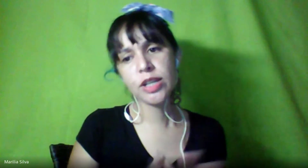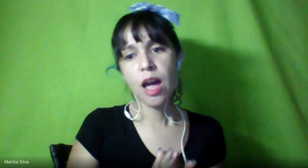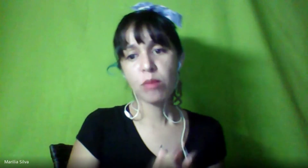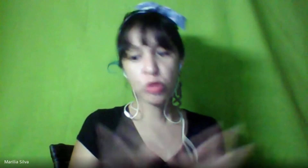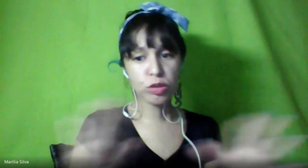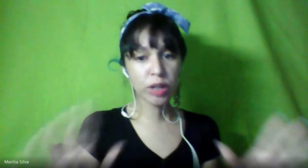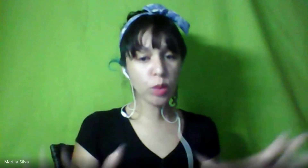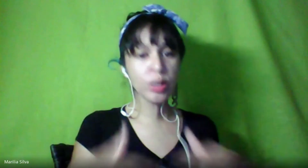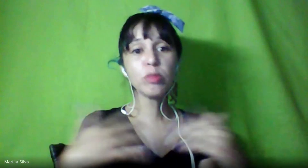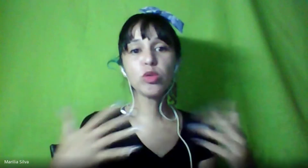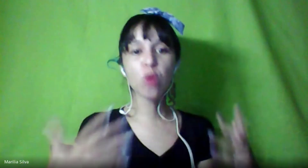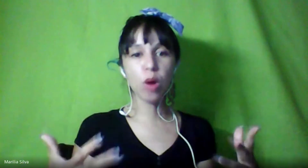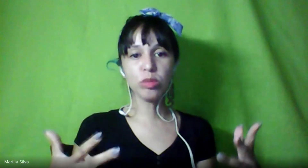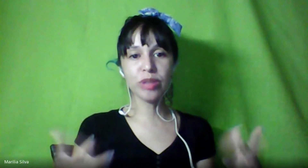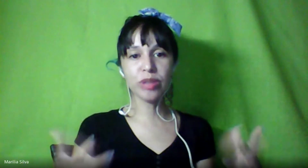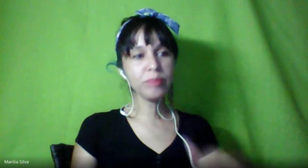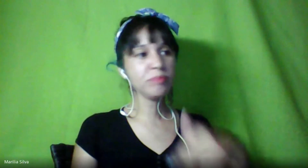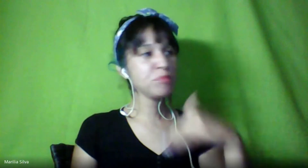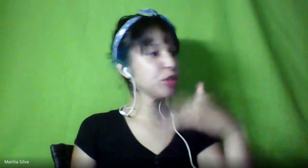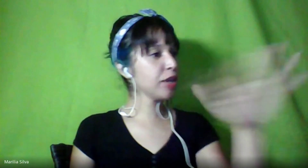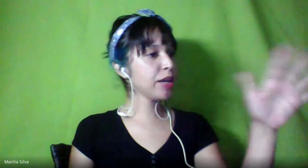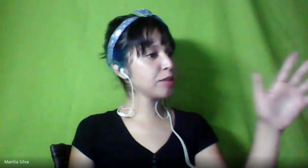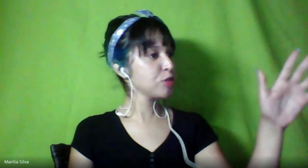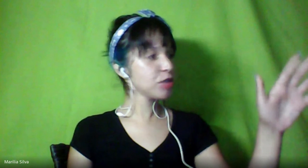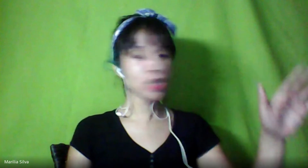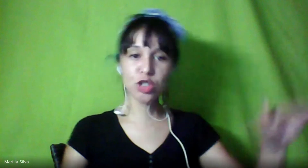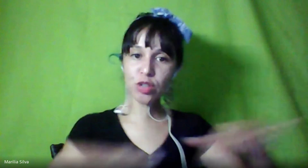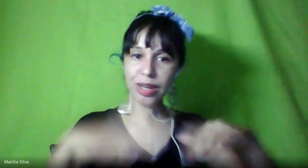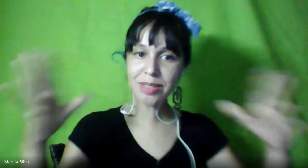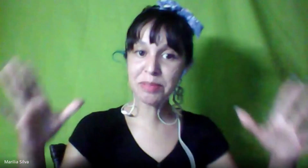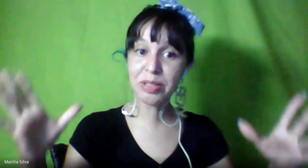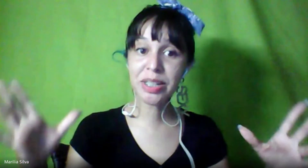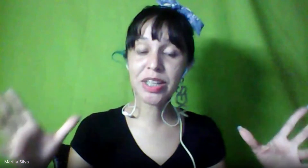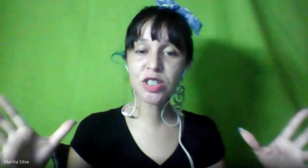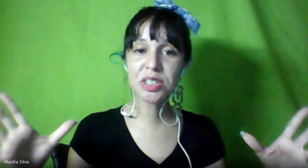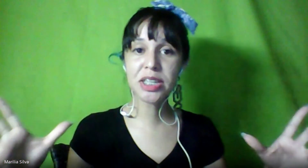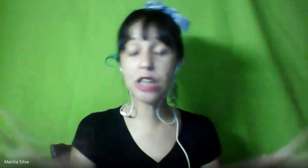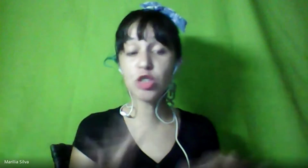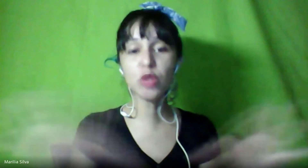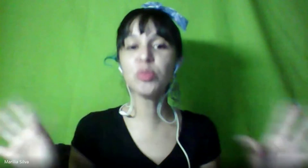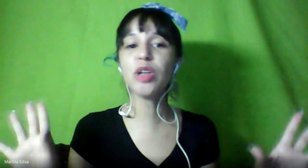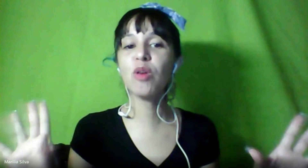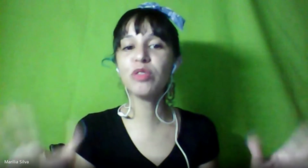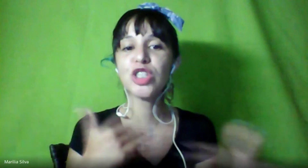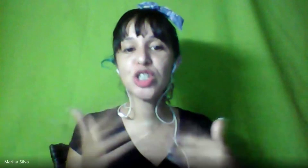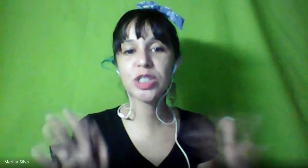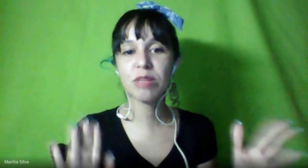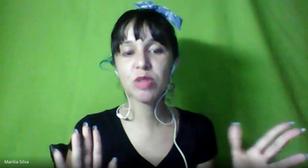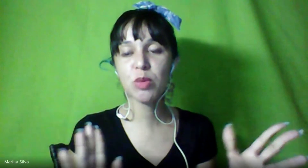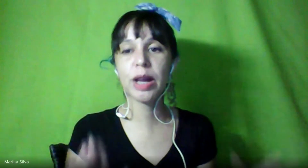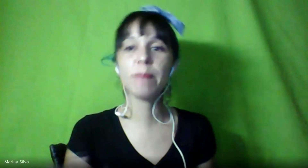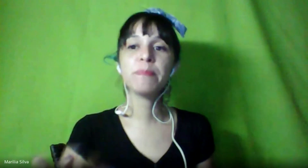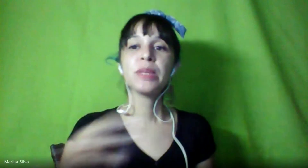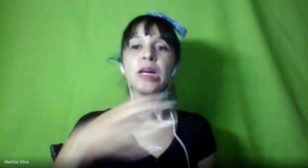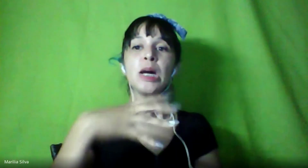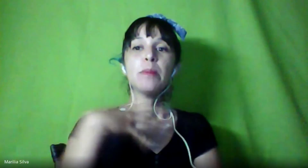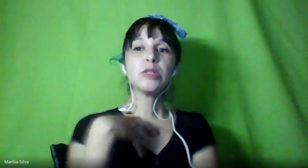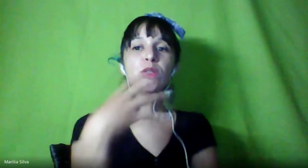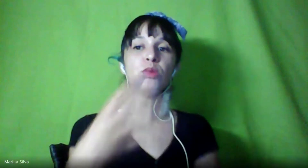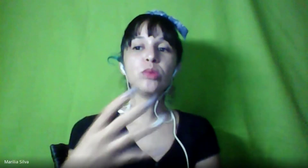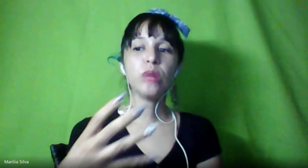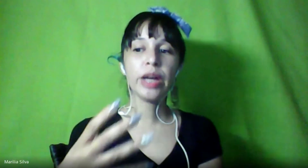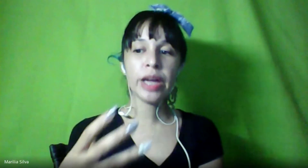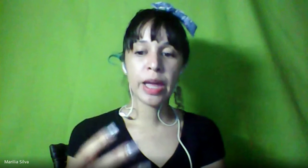ouvintes, muito tranquilo, é muito cômodo, né? Porque as pessoas que a gente conhece, a maioria da sociedade, todo mundo é ouvinte, a gente sabe se comunicar.